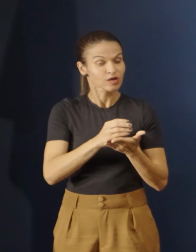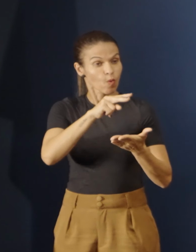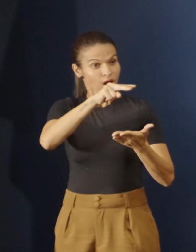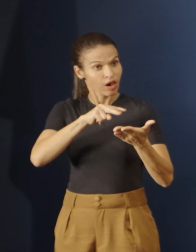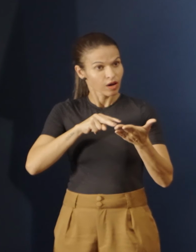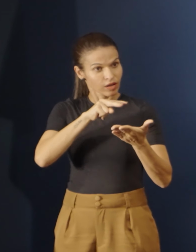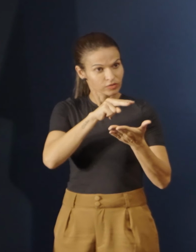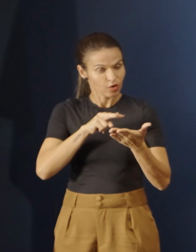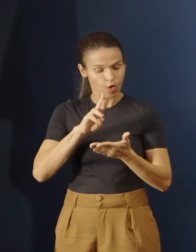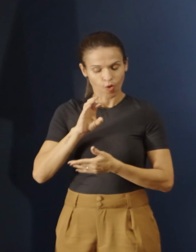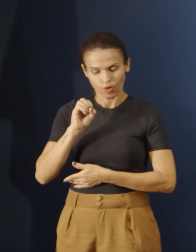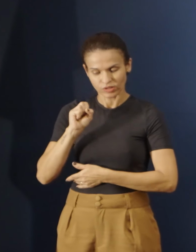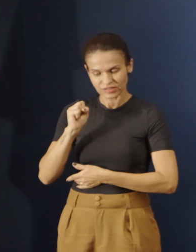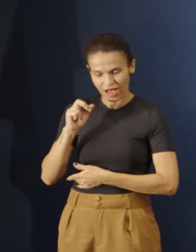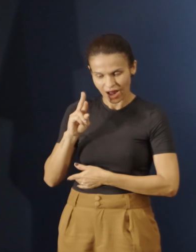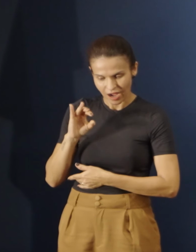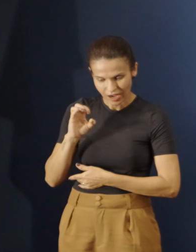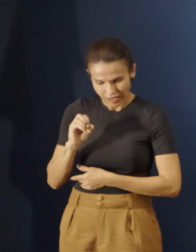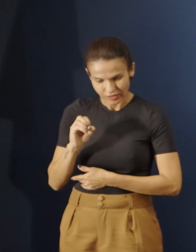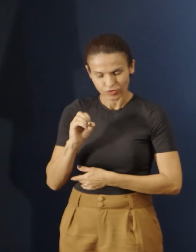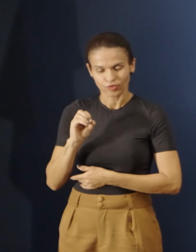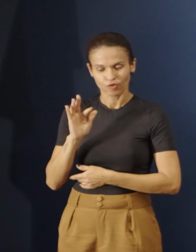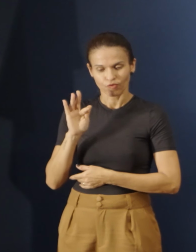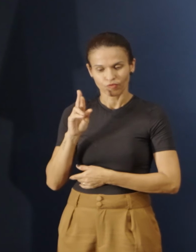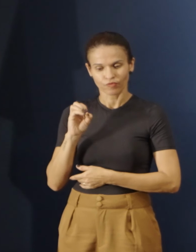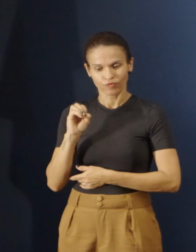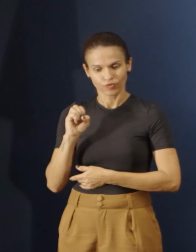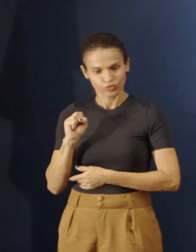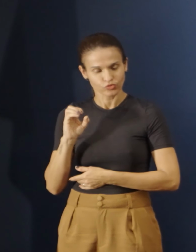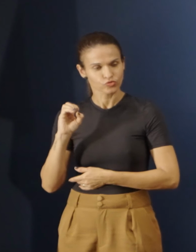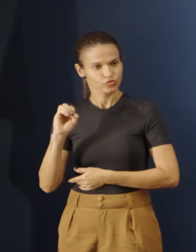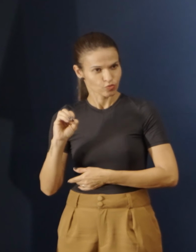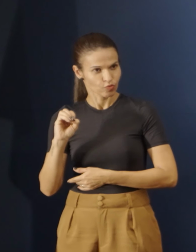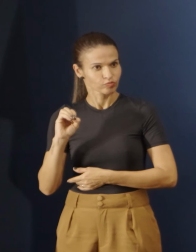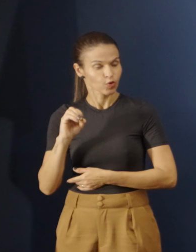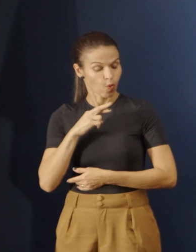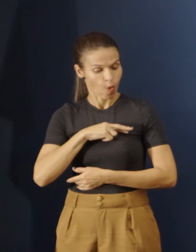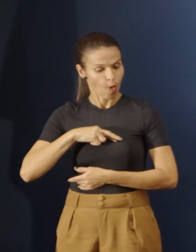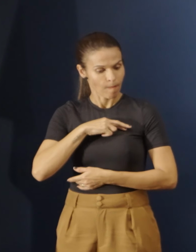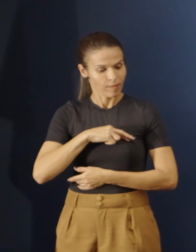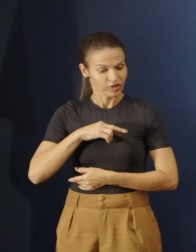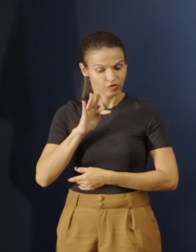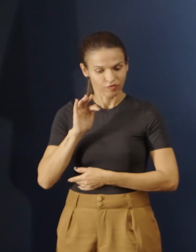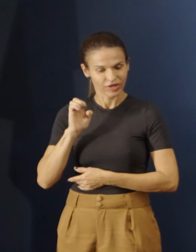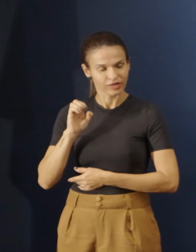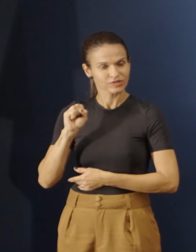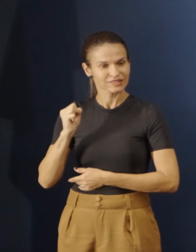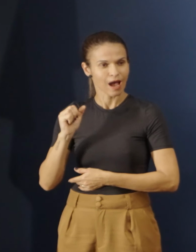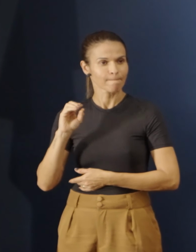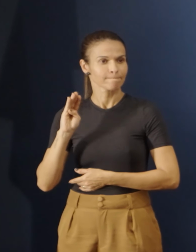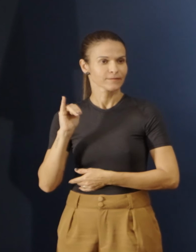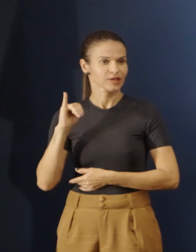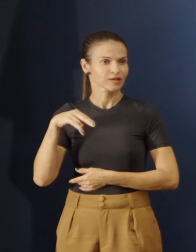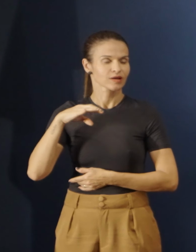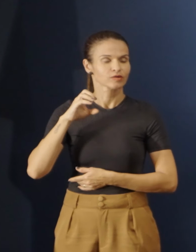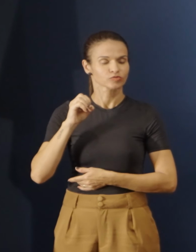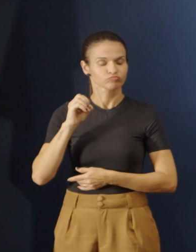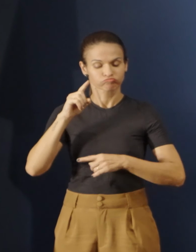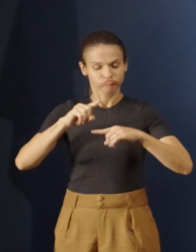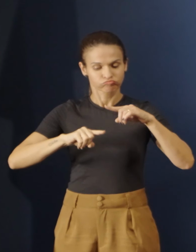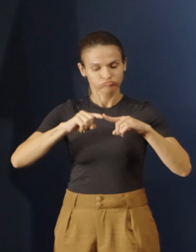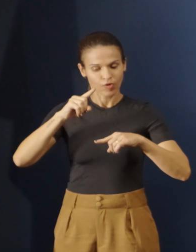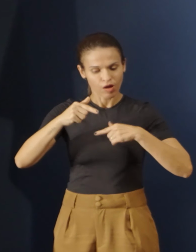leitura do Rosário Fusco sobre o romance do Fernando Sabino. Então, essa coisa das versões, da materialidade, é